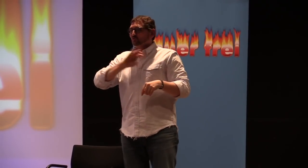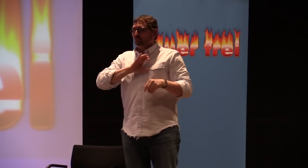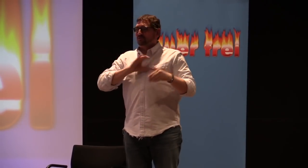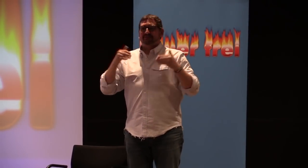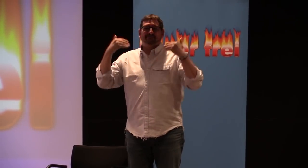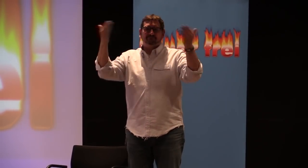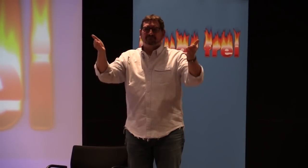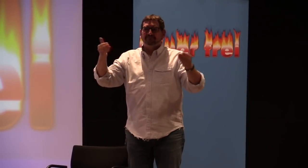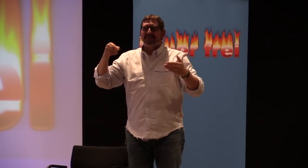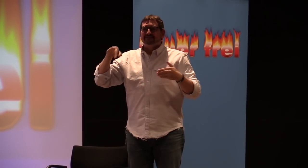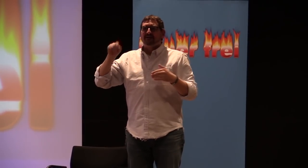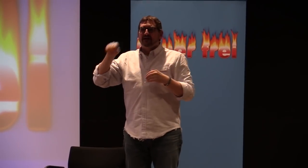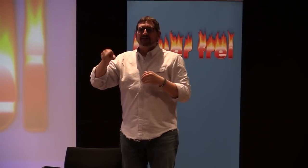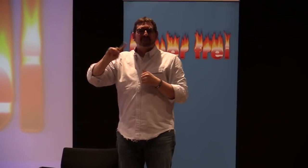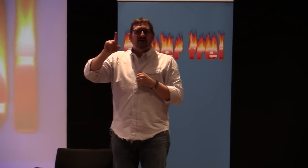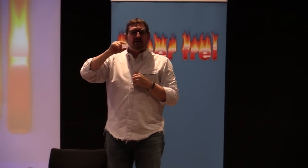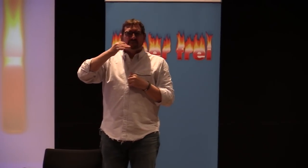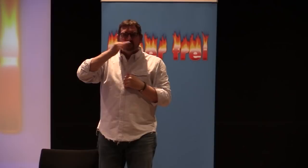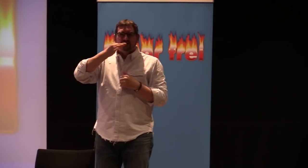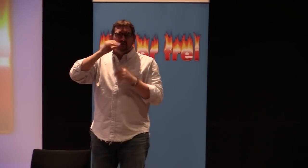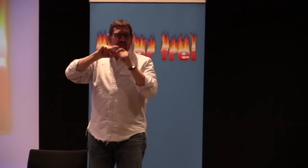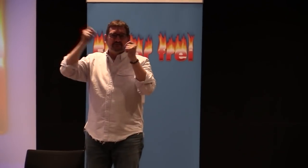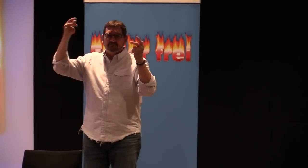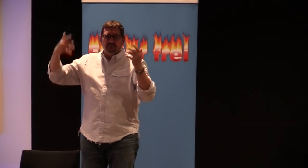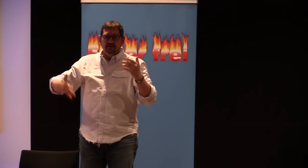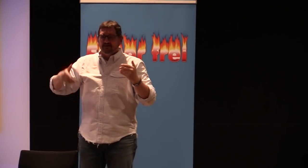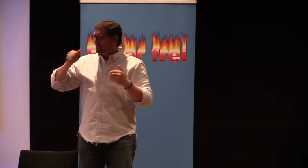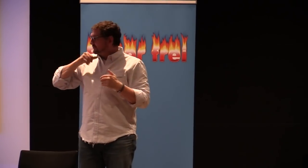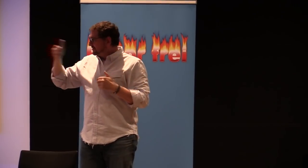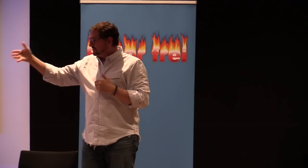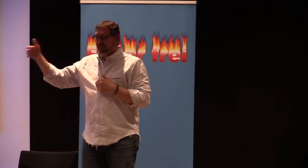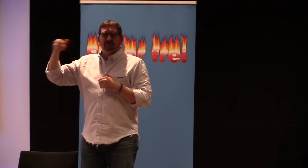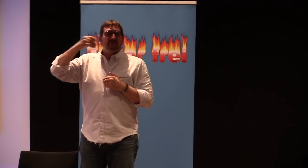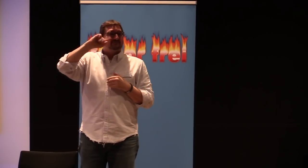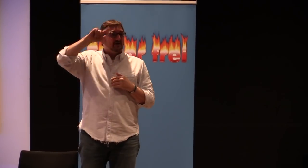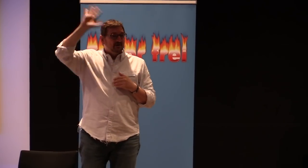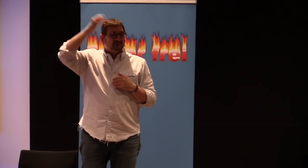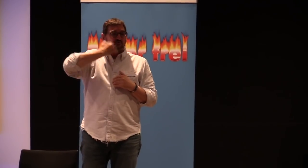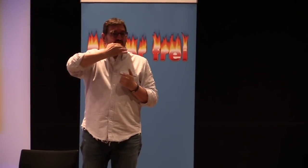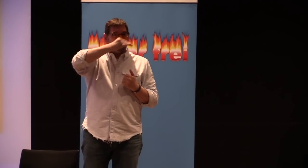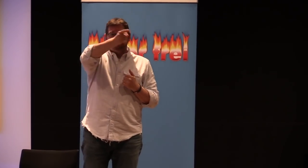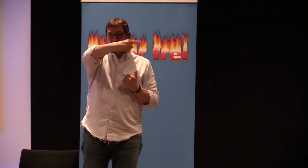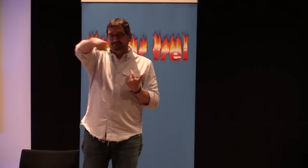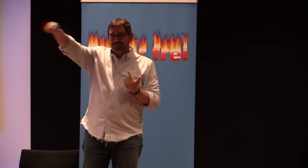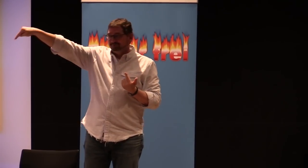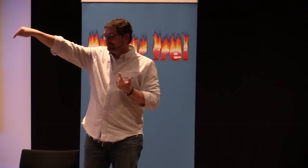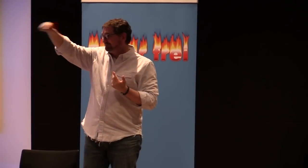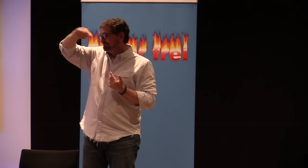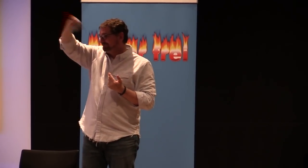jetzt wirklich leider die Diskussionen hier auf dem Podium stoppen und dem Publikum noch die Möglichkeit geben, Fragen zu stellen. Ich würde